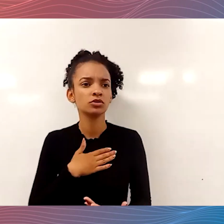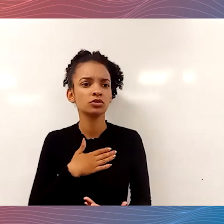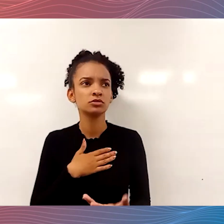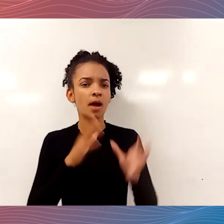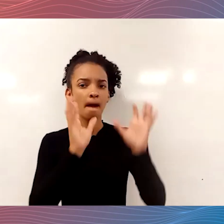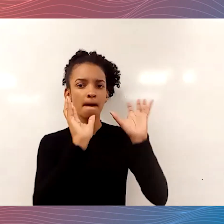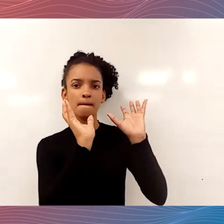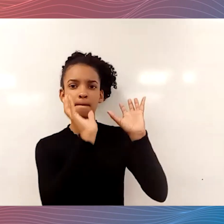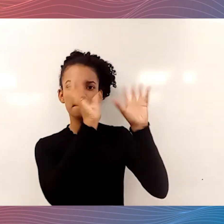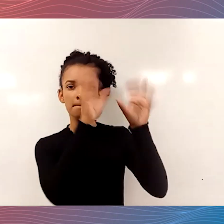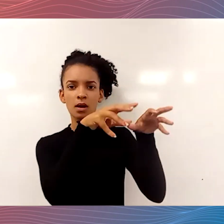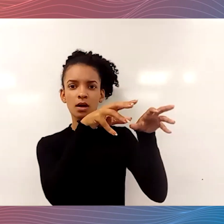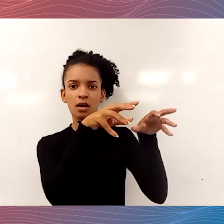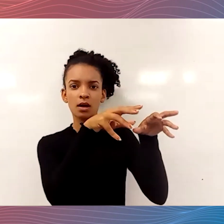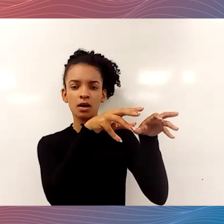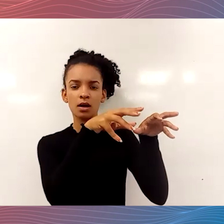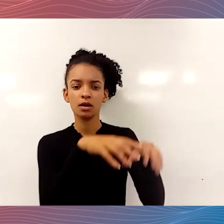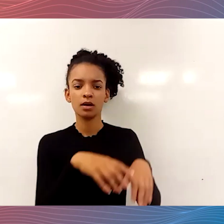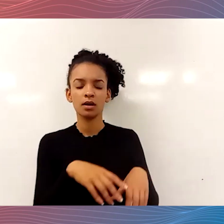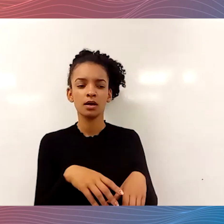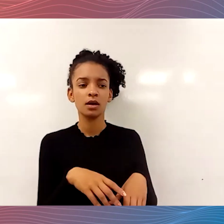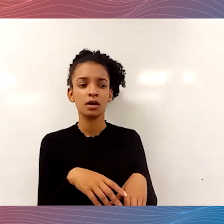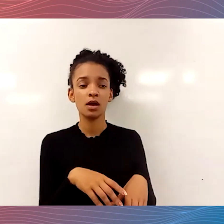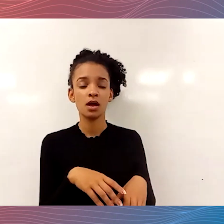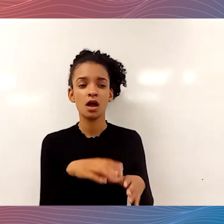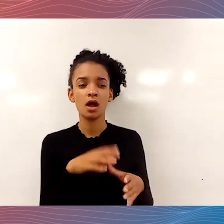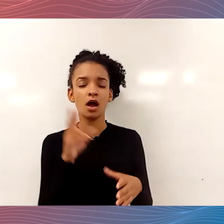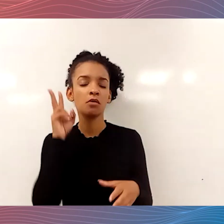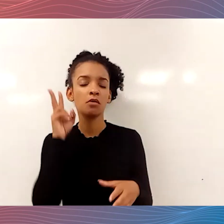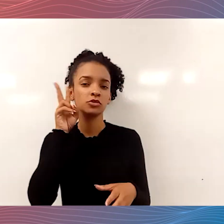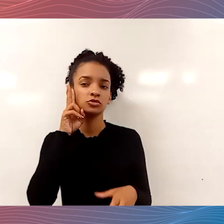Jordan. Alguns conhecem aqui, né?